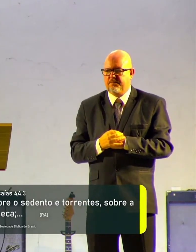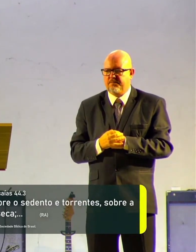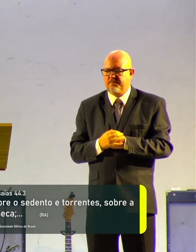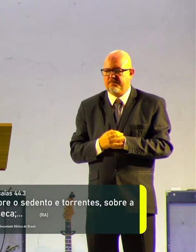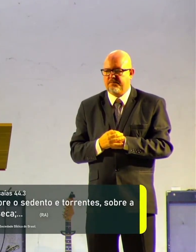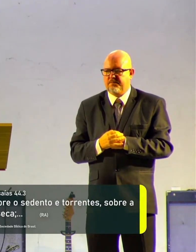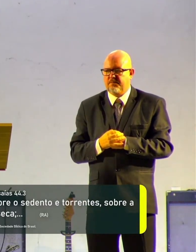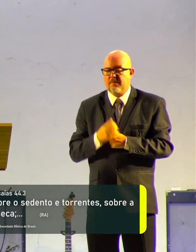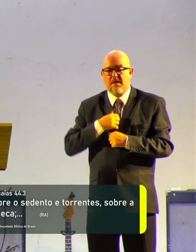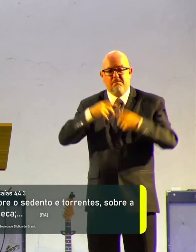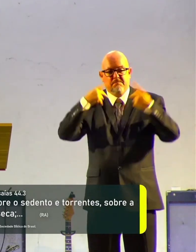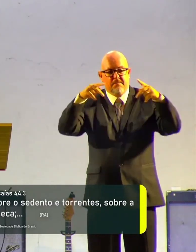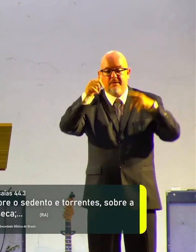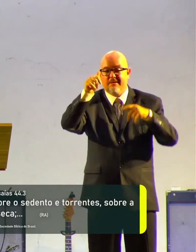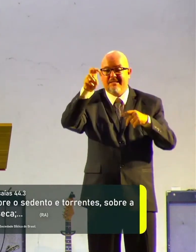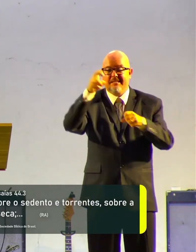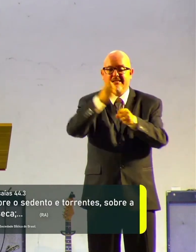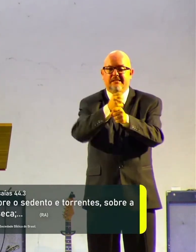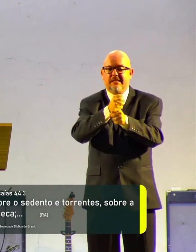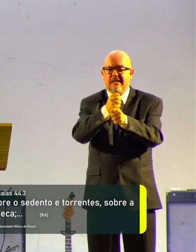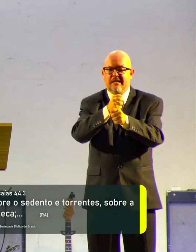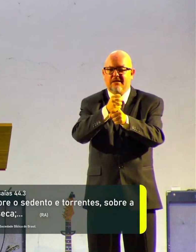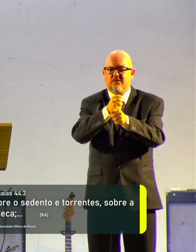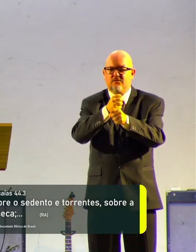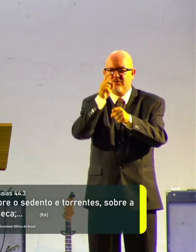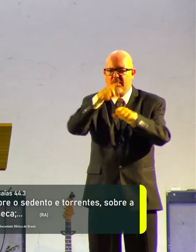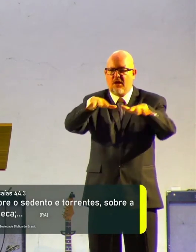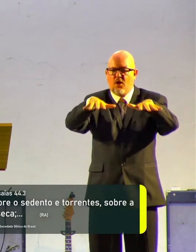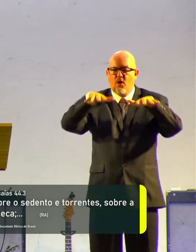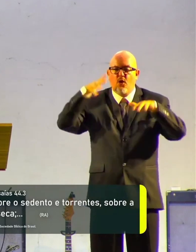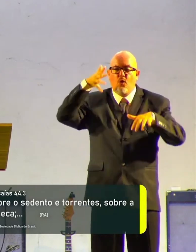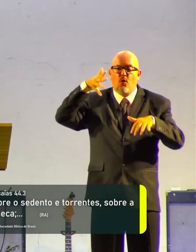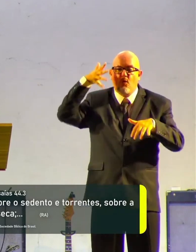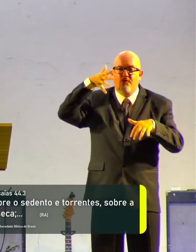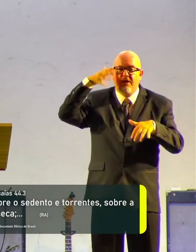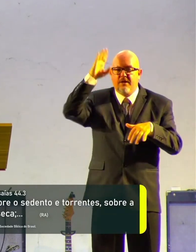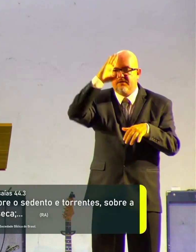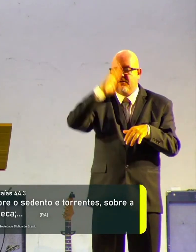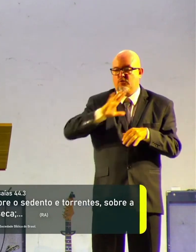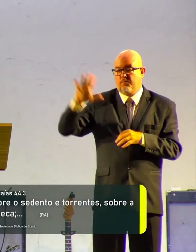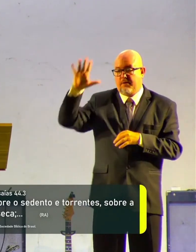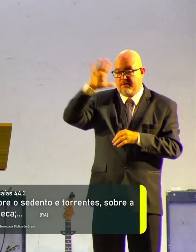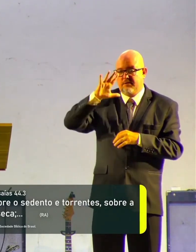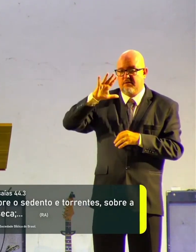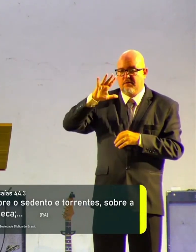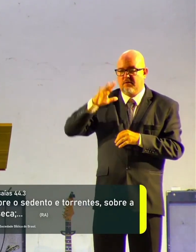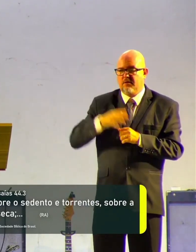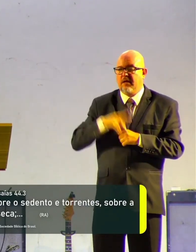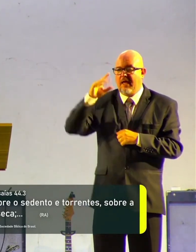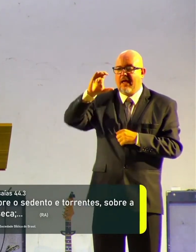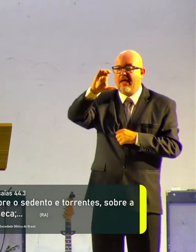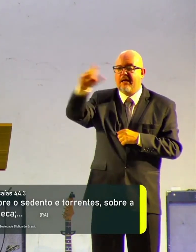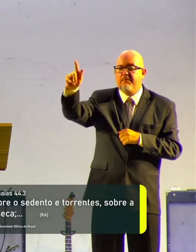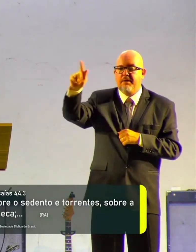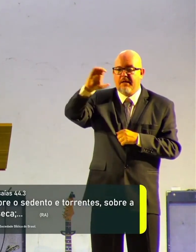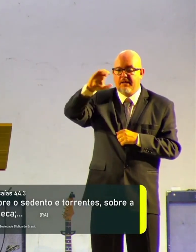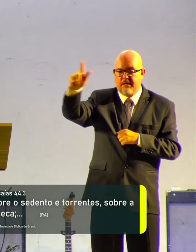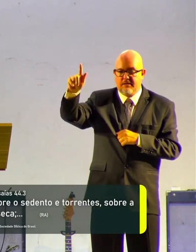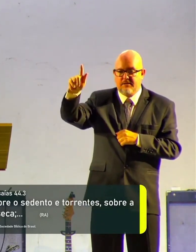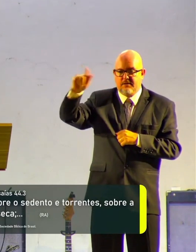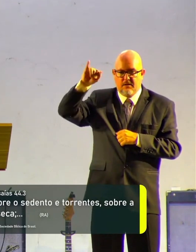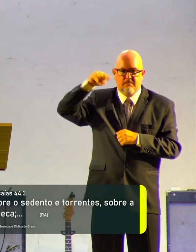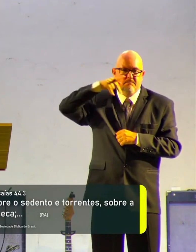Eu prego já há 15 anos na abertura de uma das maiores conferências do Brasil, em Campina Grande, na